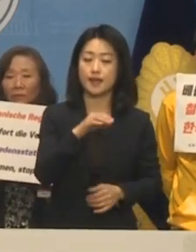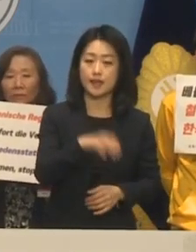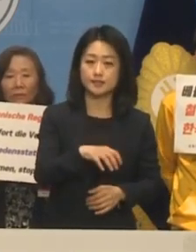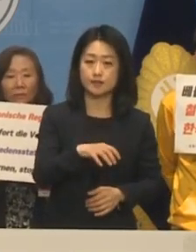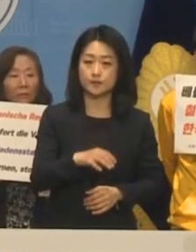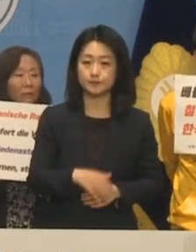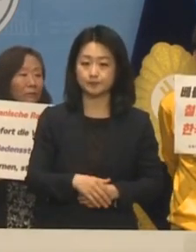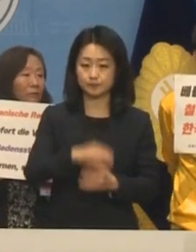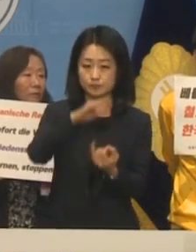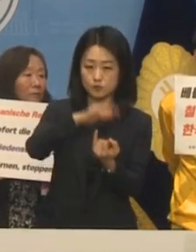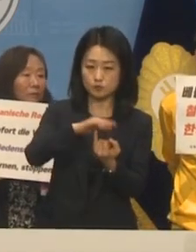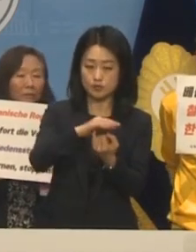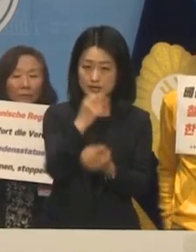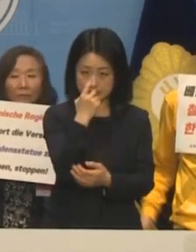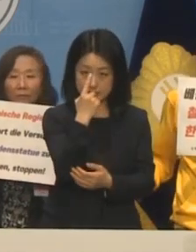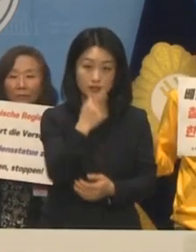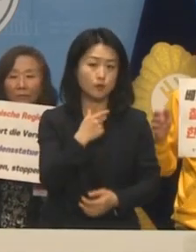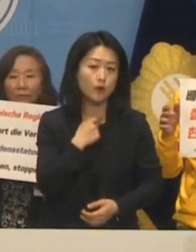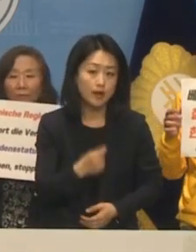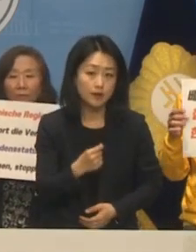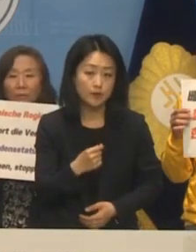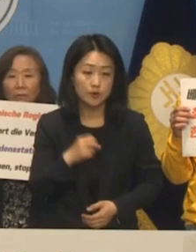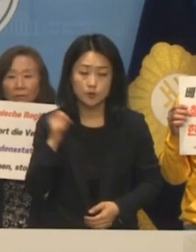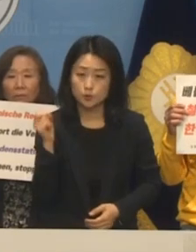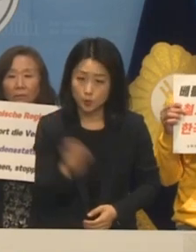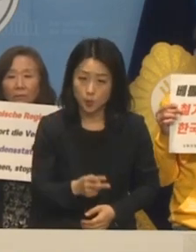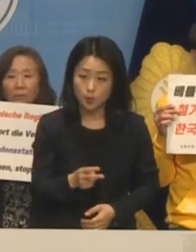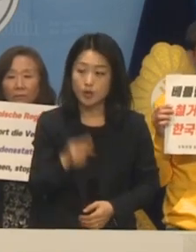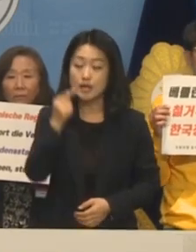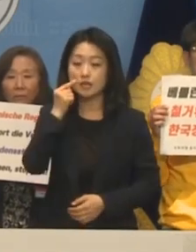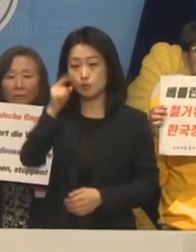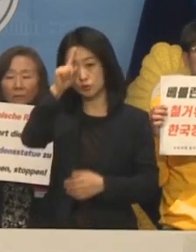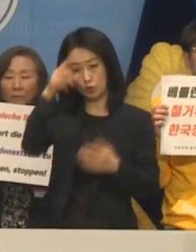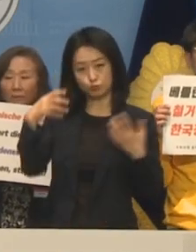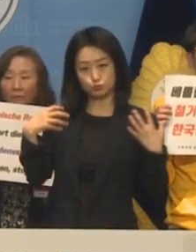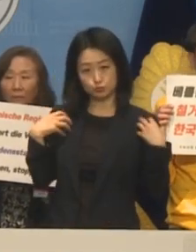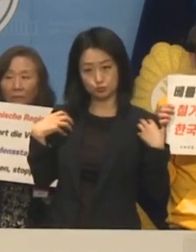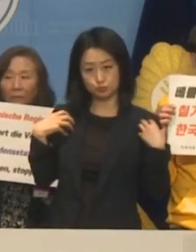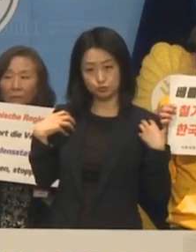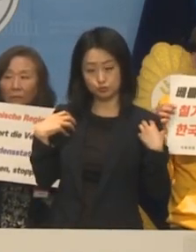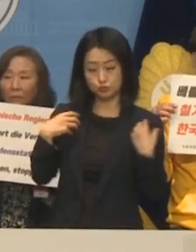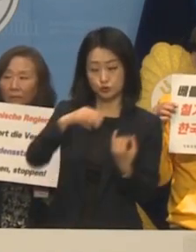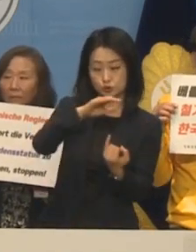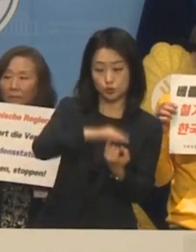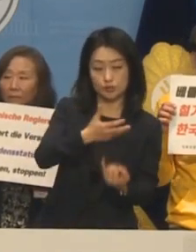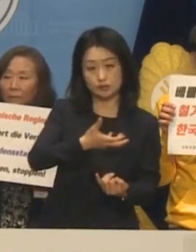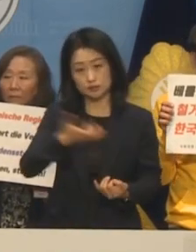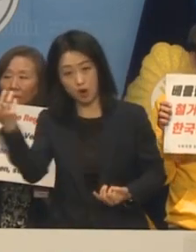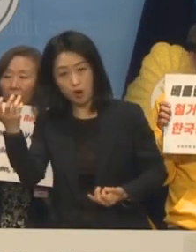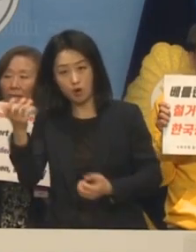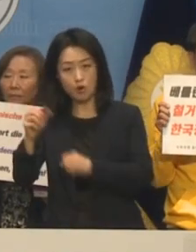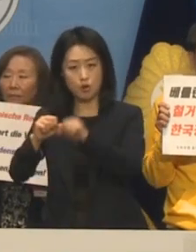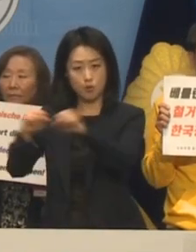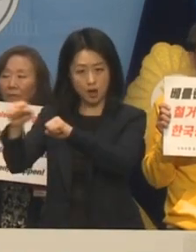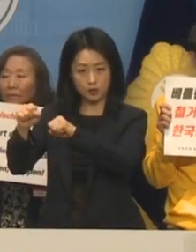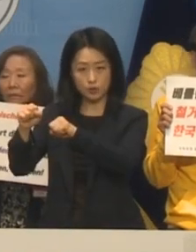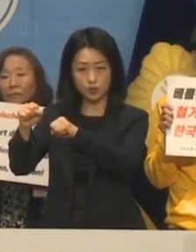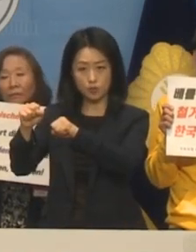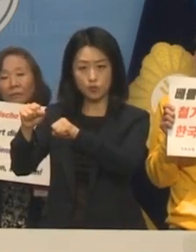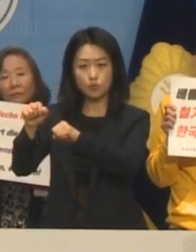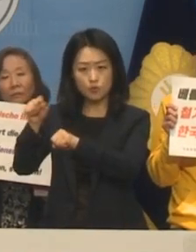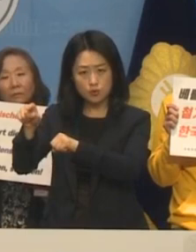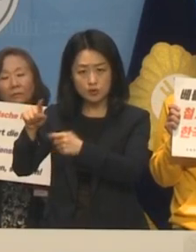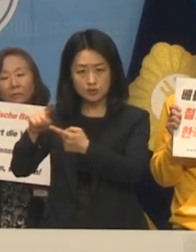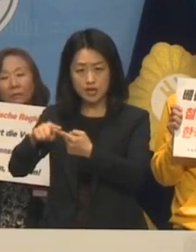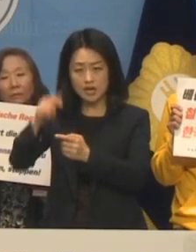베를린 소녀상을 지켜낼 것이고 아울러 일본 정부가 소녀상 철거를 중심으로 해서 계속해서